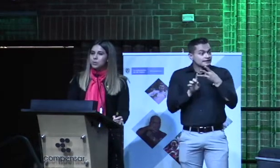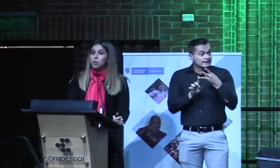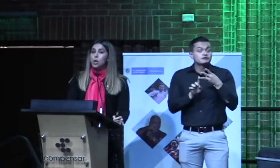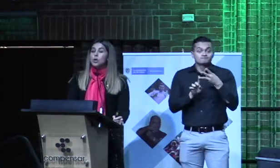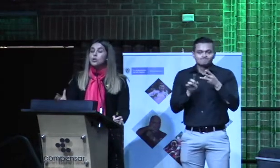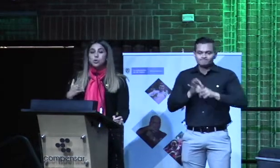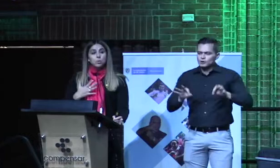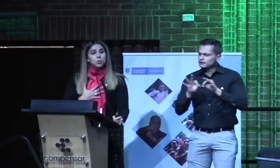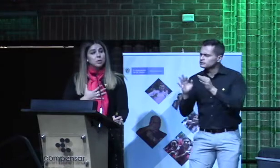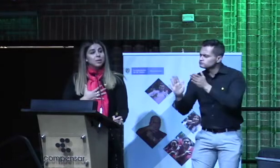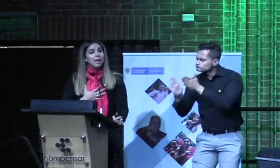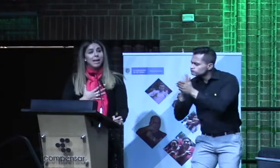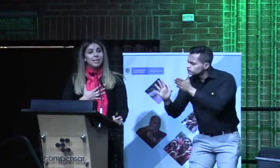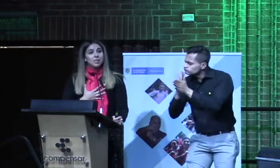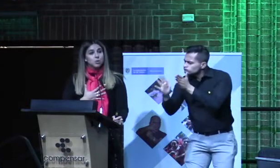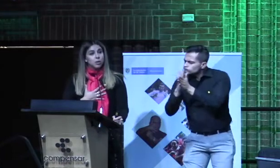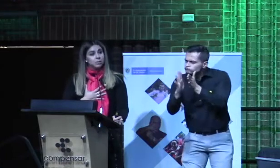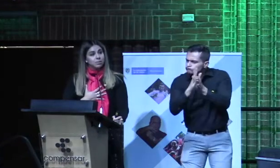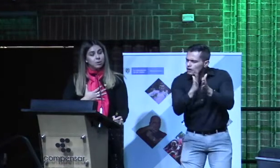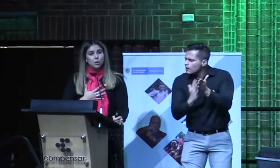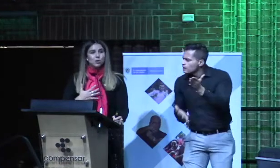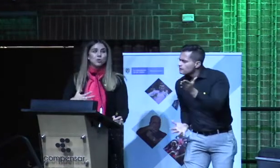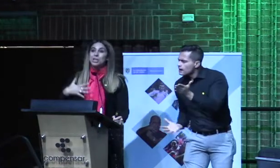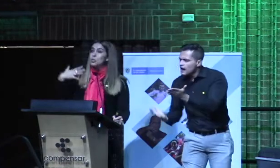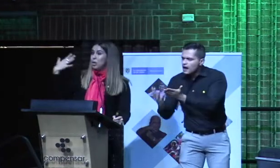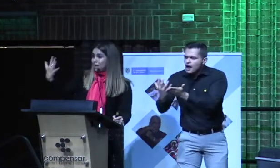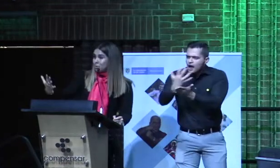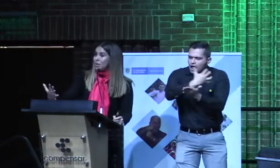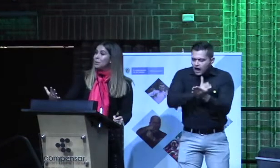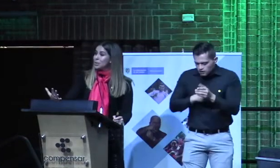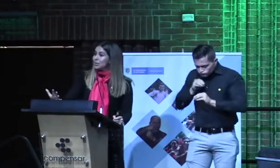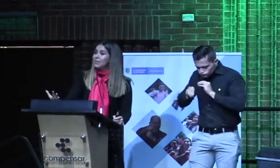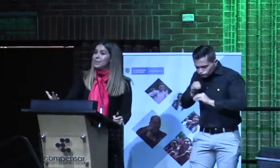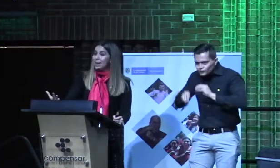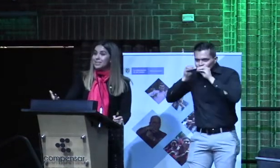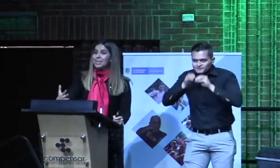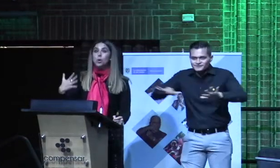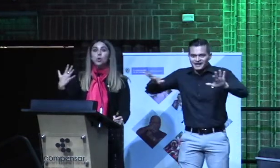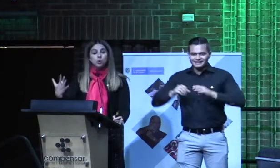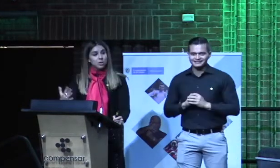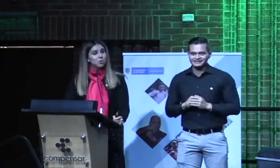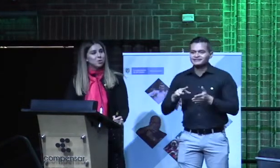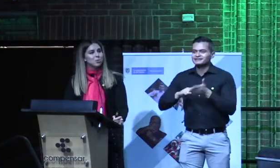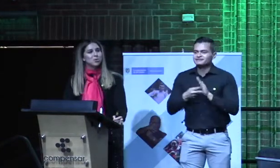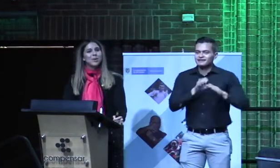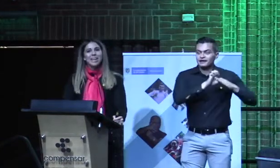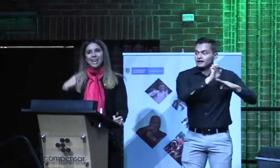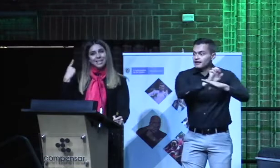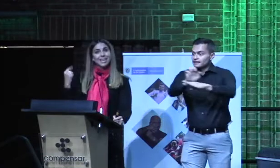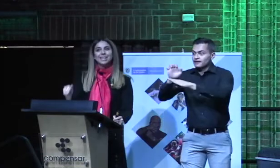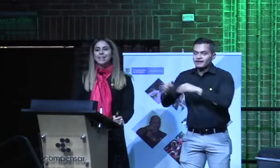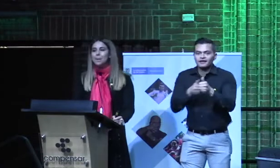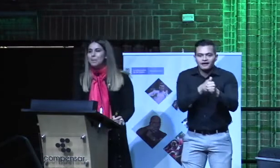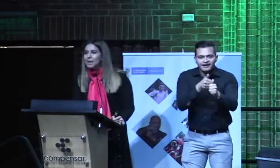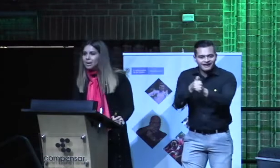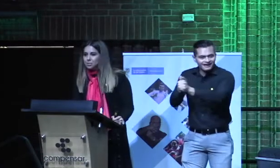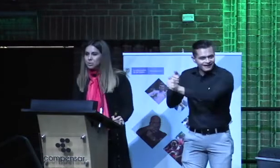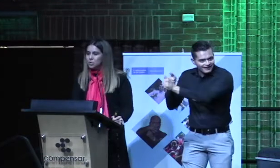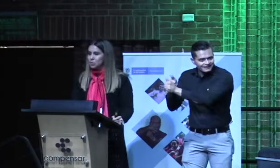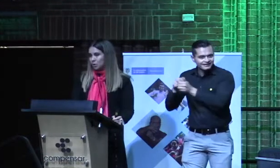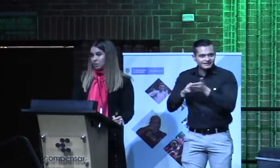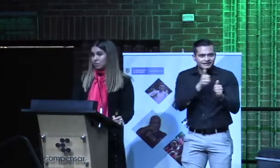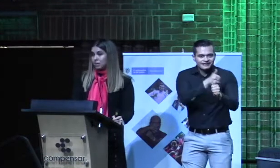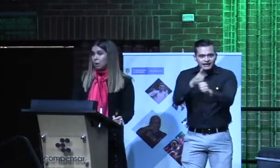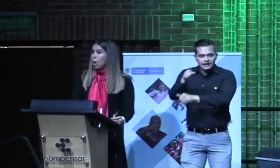conocimiento. Nosotros somos una entidad asesora. Nosotros ayudamos a otras entidades a que conozcan sus responsabilidades y atiendan bien a